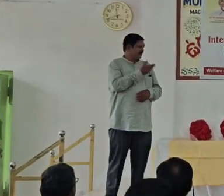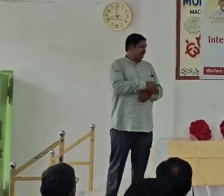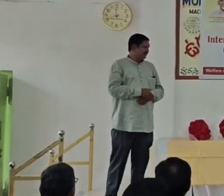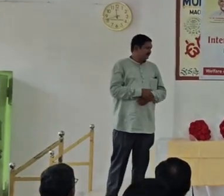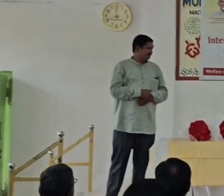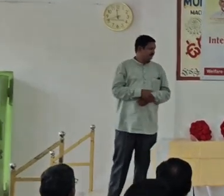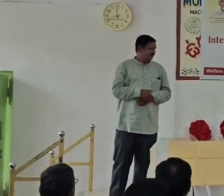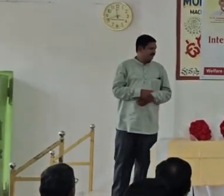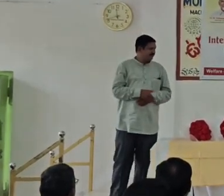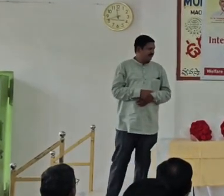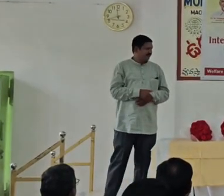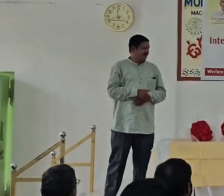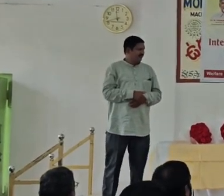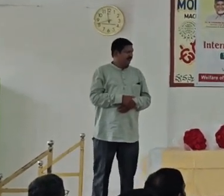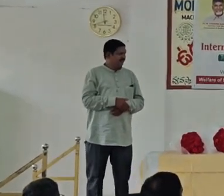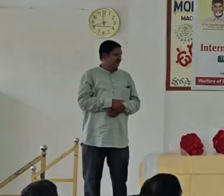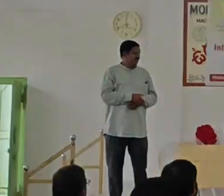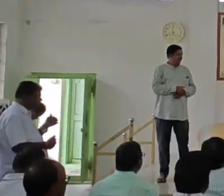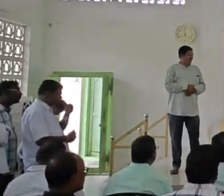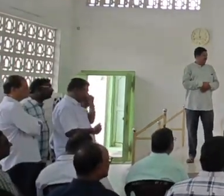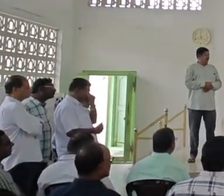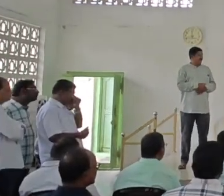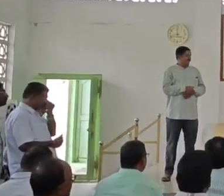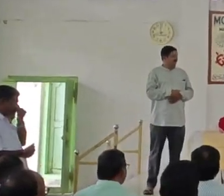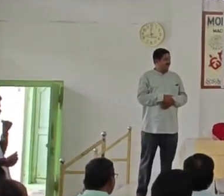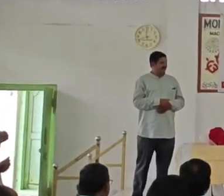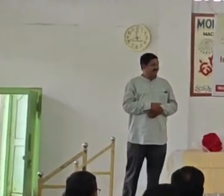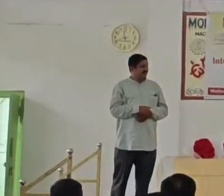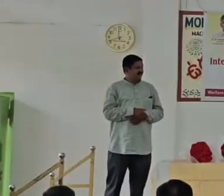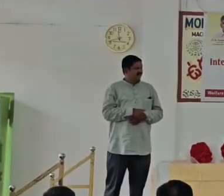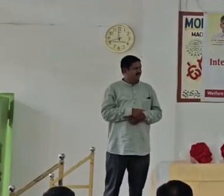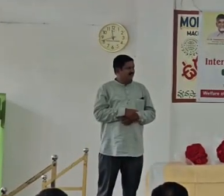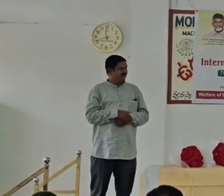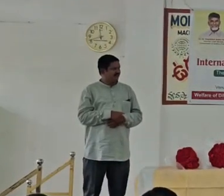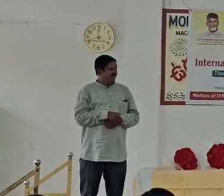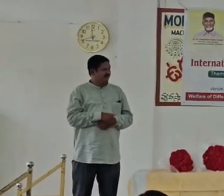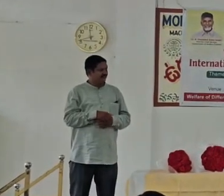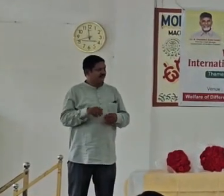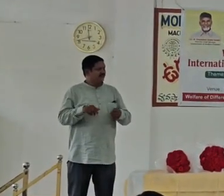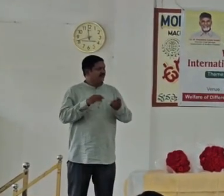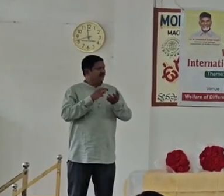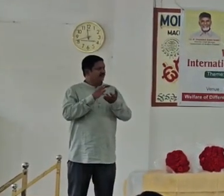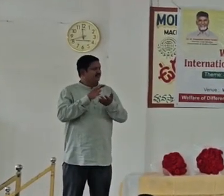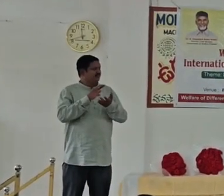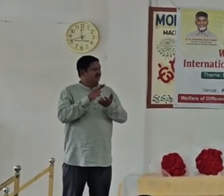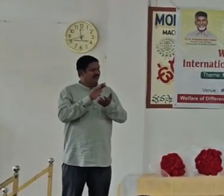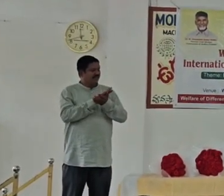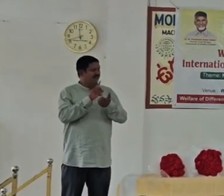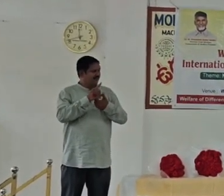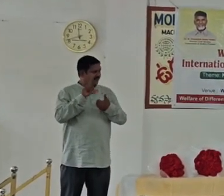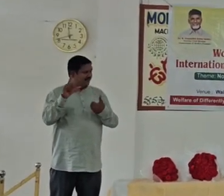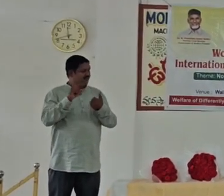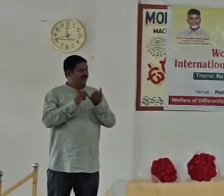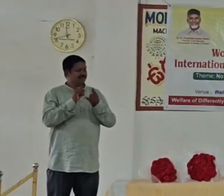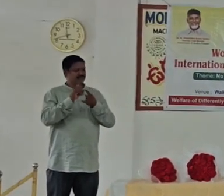అంటే ఇక్కడ చాలా మంది రావాల్సి ఉంది. అందరూ మార్గ మధ్యంలో ఉన్నారు. వారు కూడా మనతో వచ్చి చేరతారు.